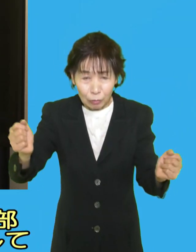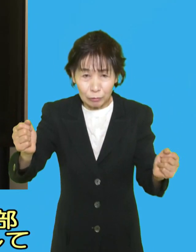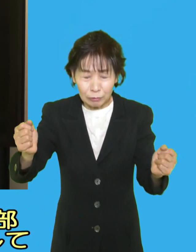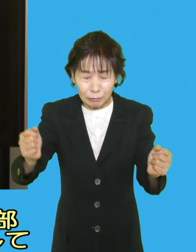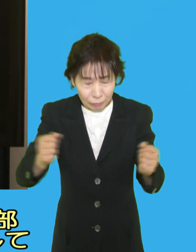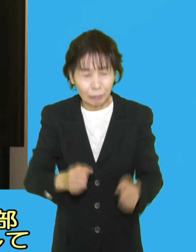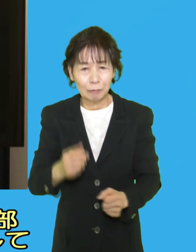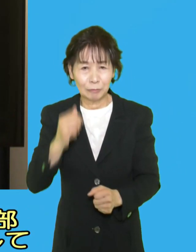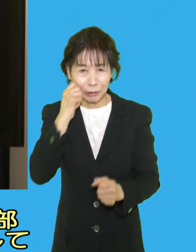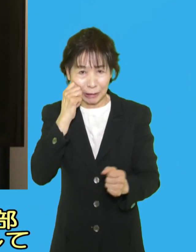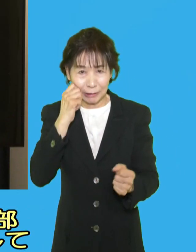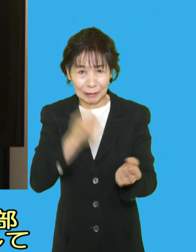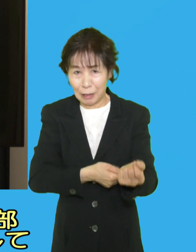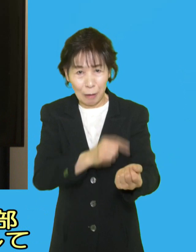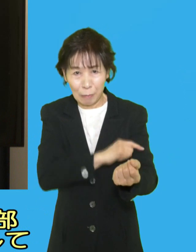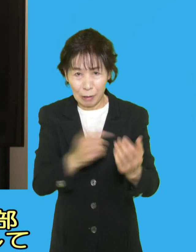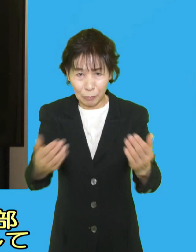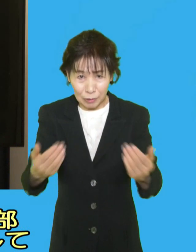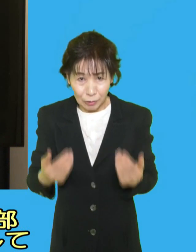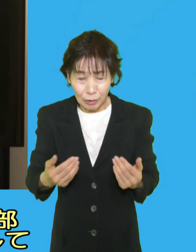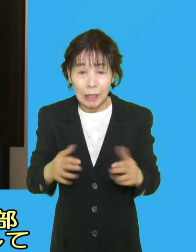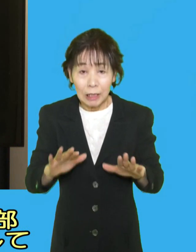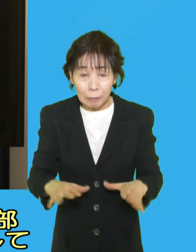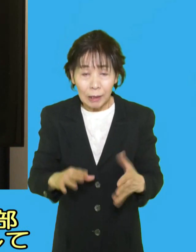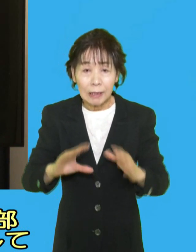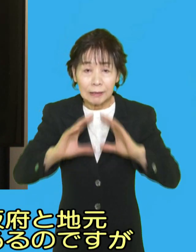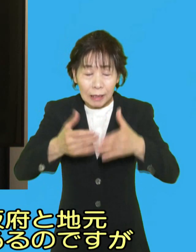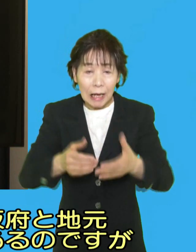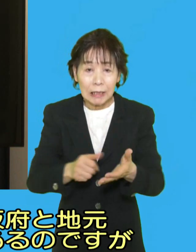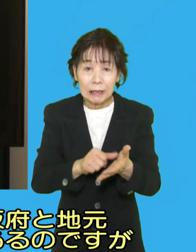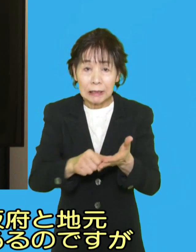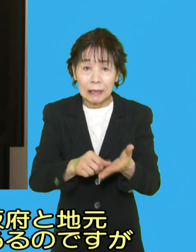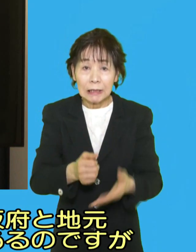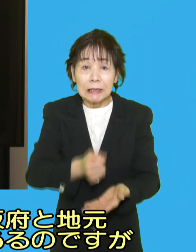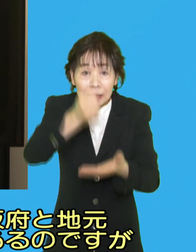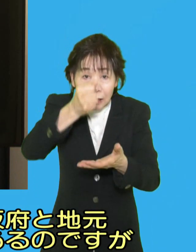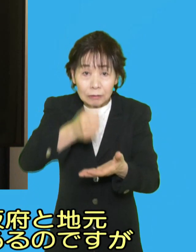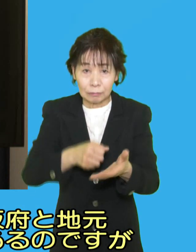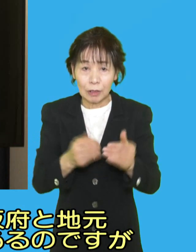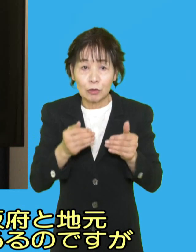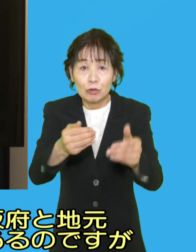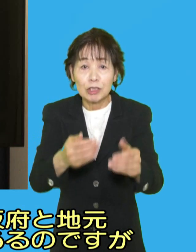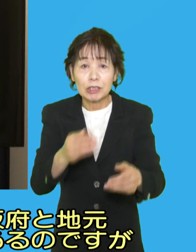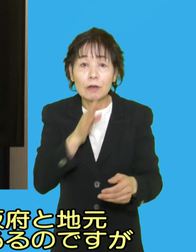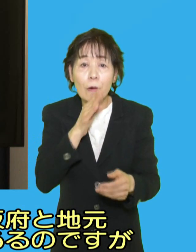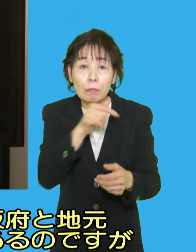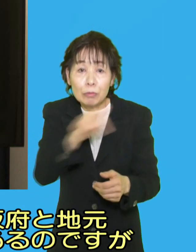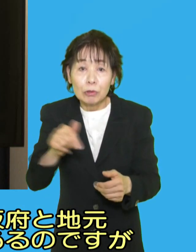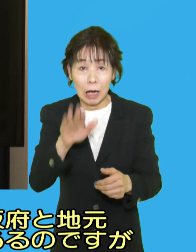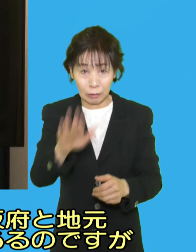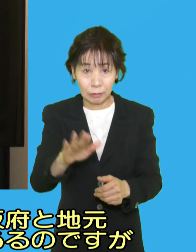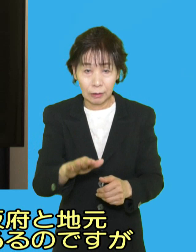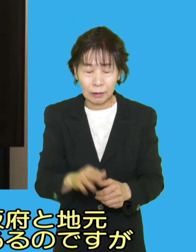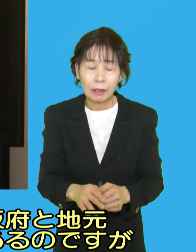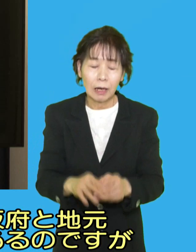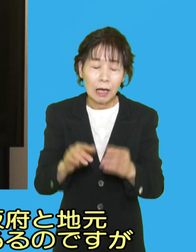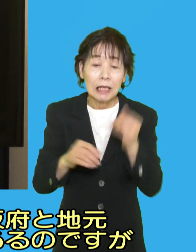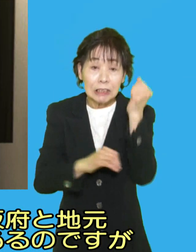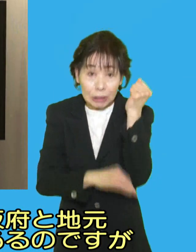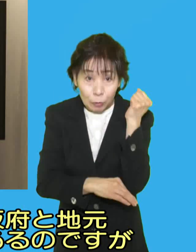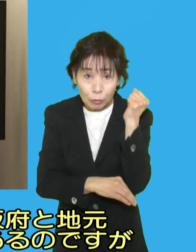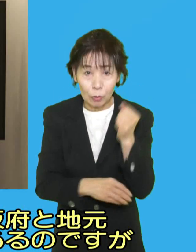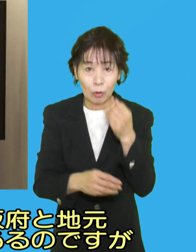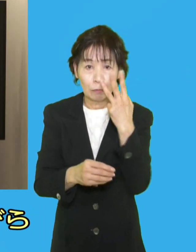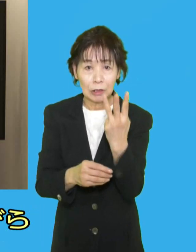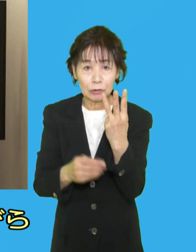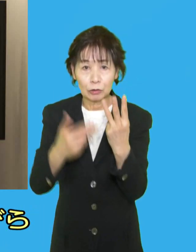ので、今世界遺産推進本部というのがありまして、これから魅力づくりの方に、大阪府と地元三市が協力しているチームが